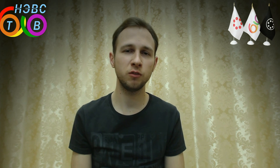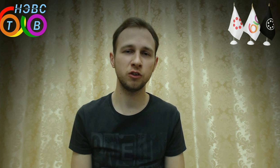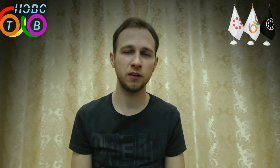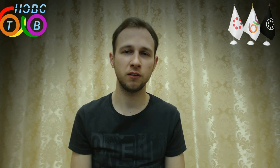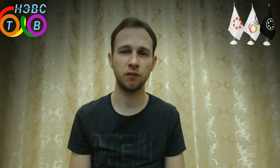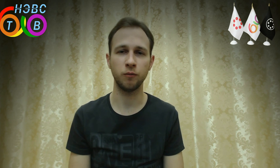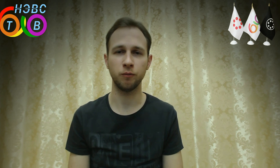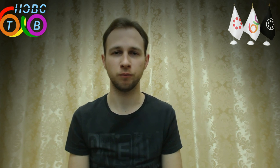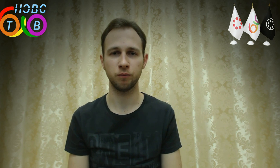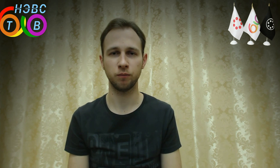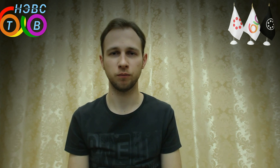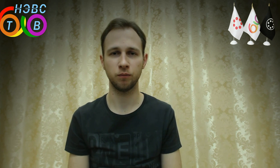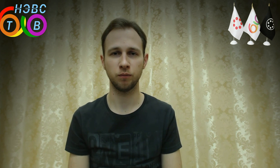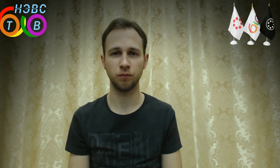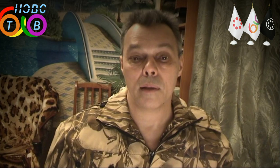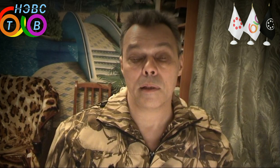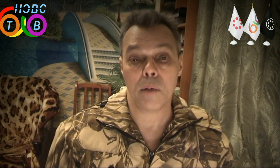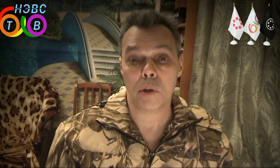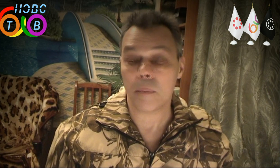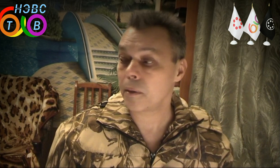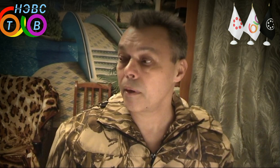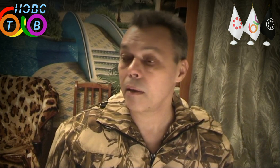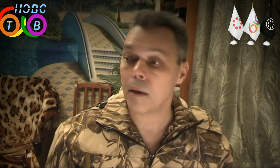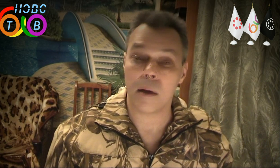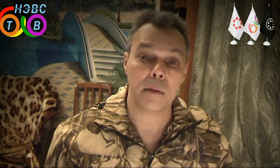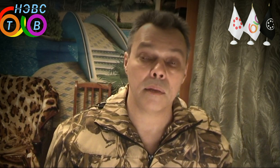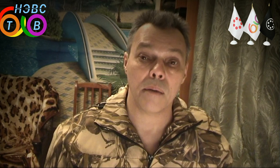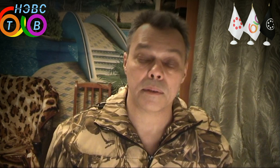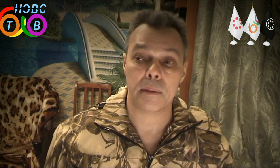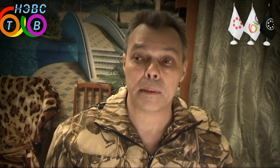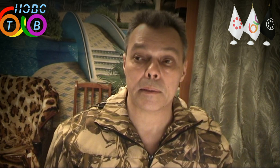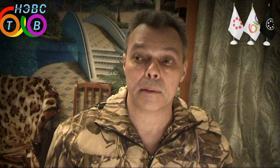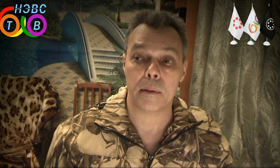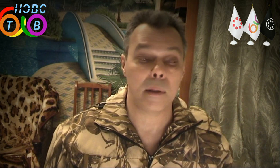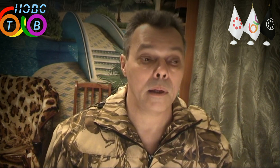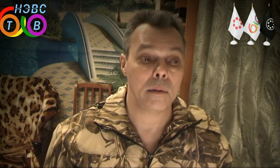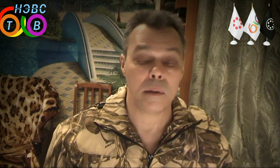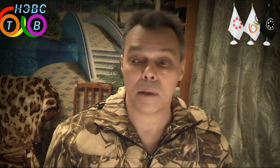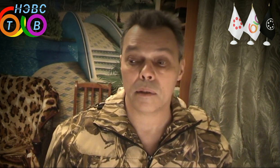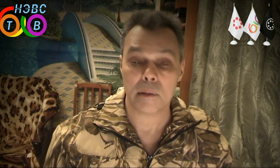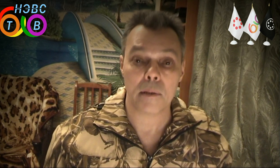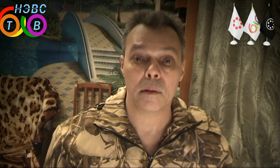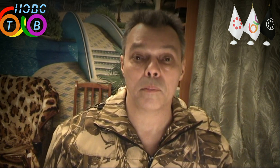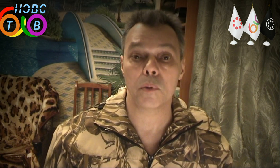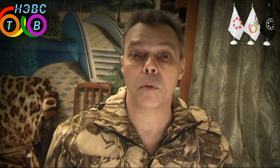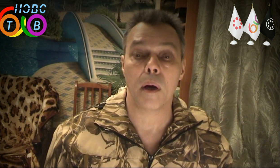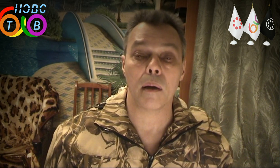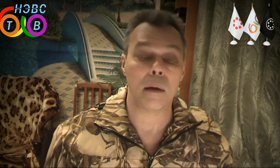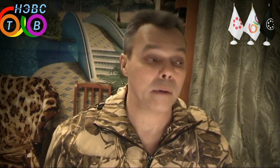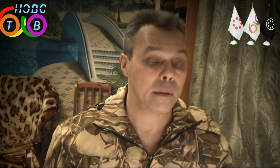хирургическим вмешательством? Если девушка потеряла девственность не естественным путем, как говорит